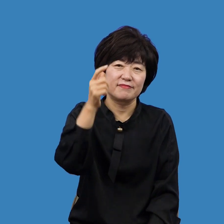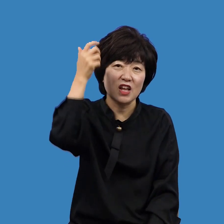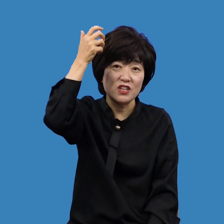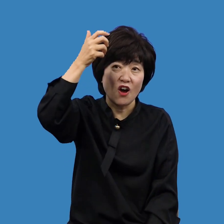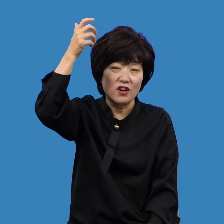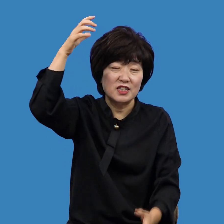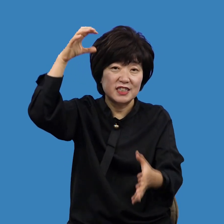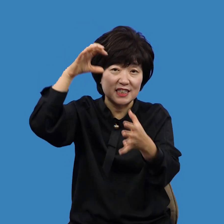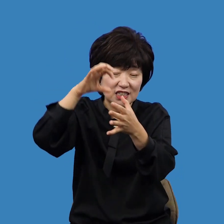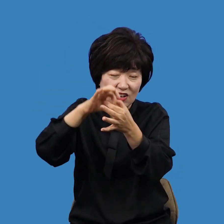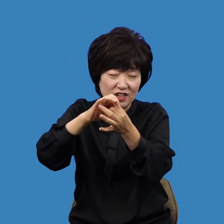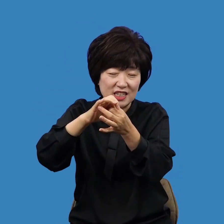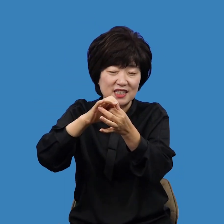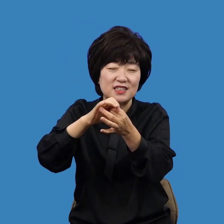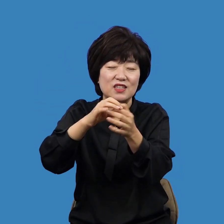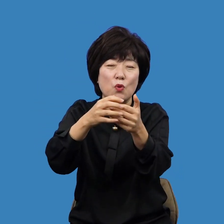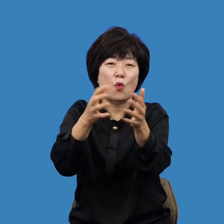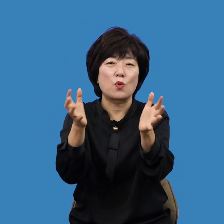영적인 공동체의 특징이에요.